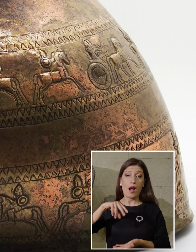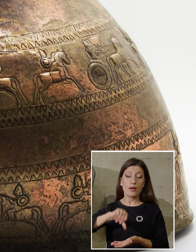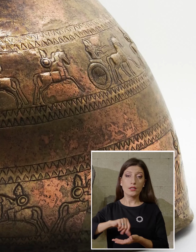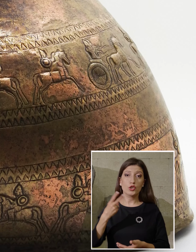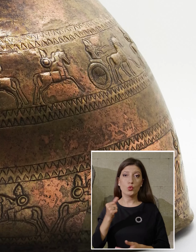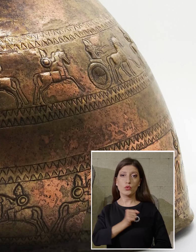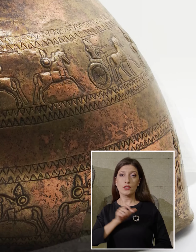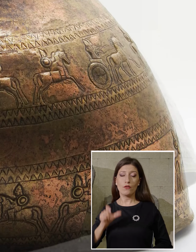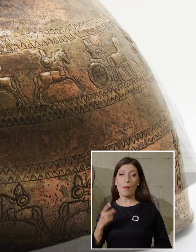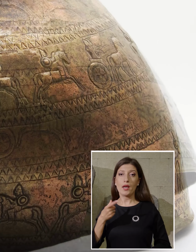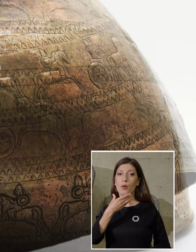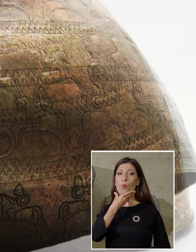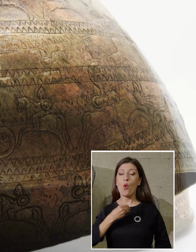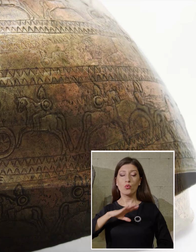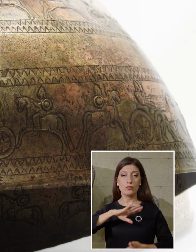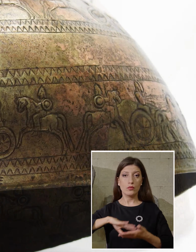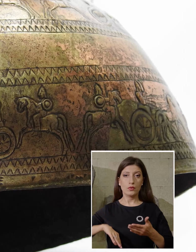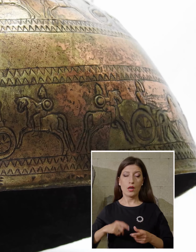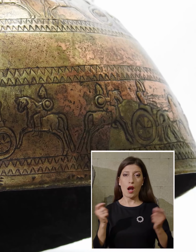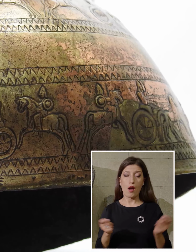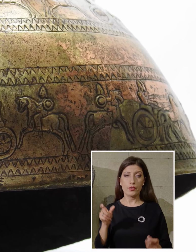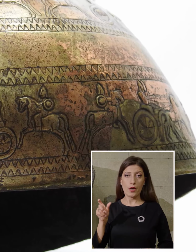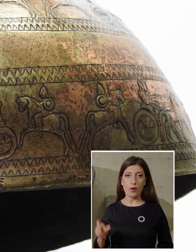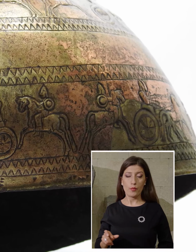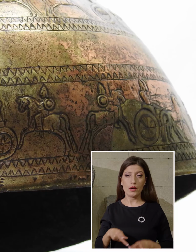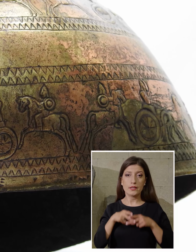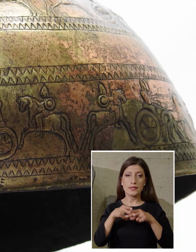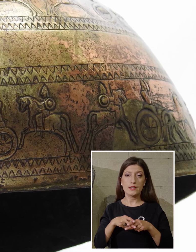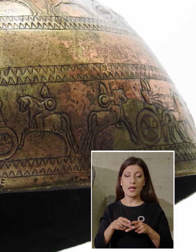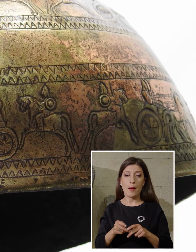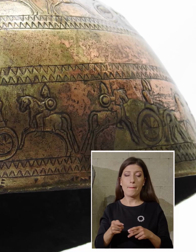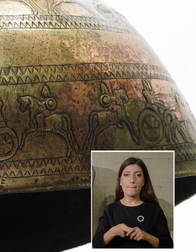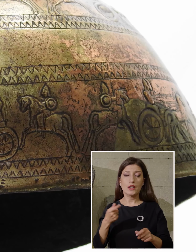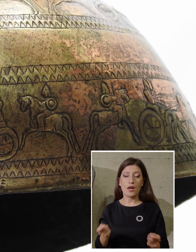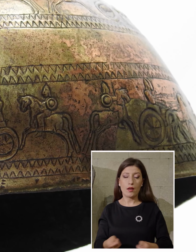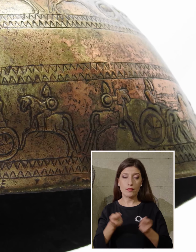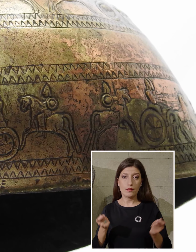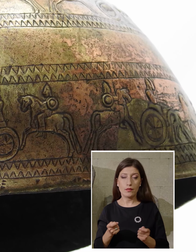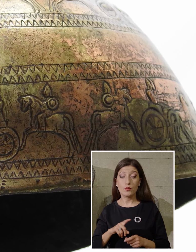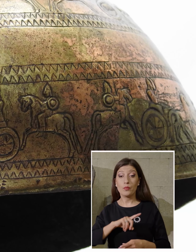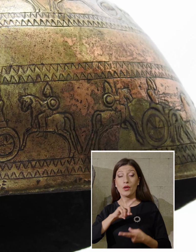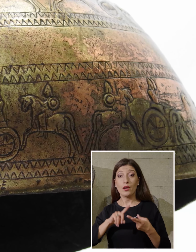մեկը անմորուս կառապանը, ձիերի երասանները ու մտրակը բռնած, մյուսը մորուքավոր